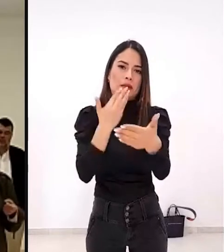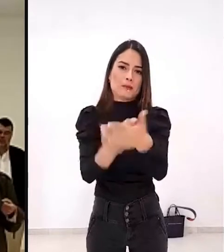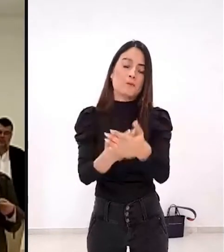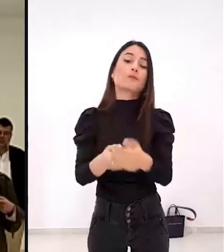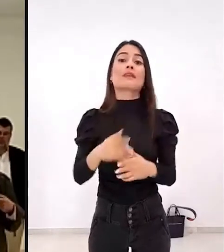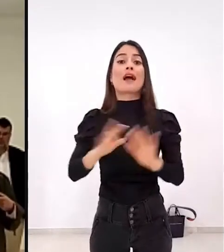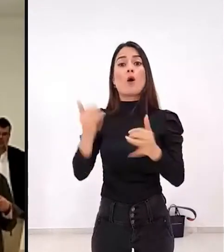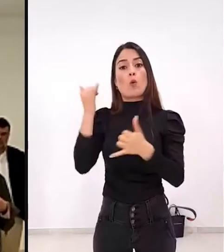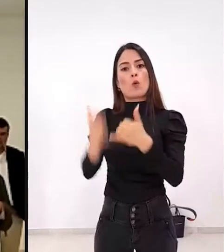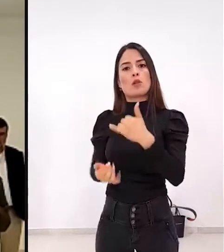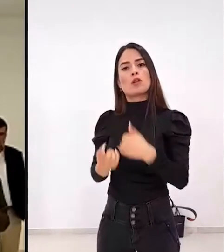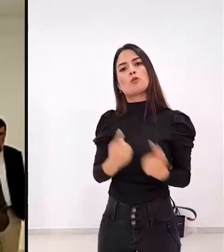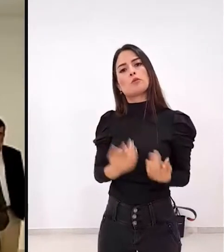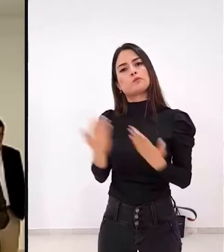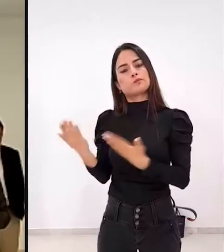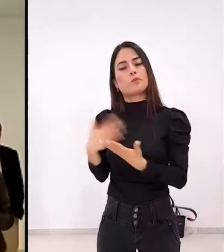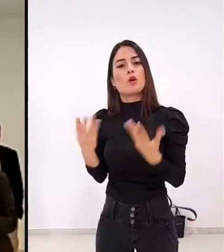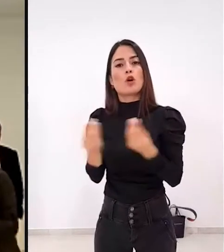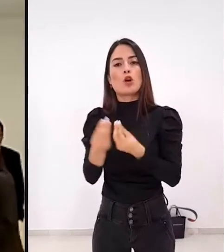ah